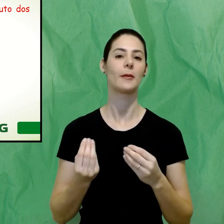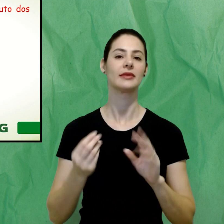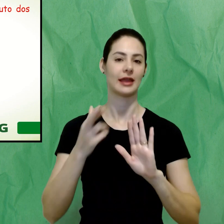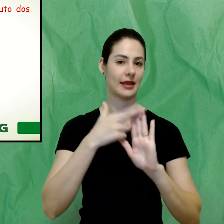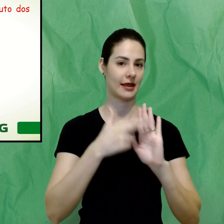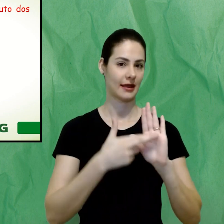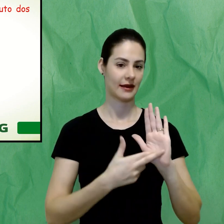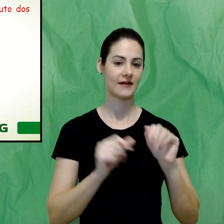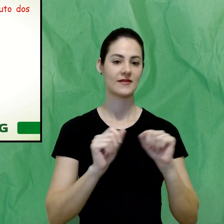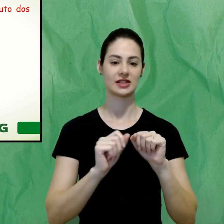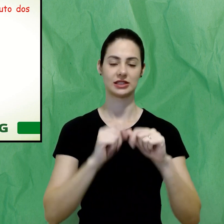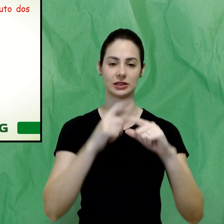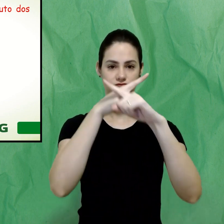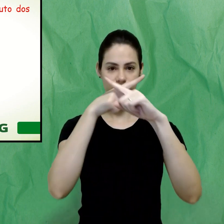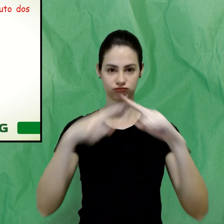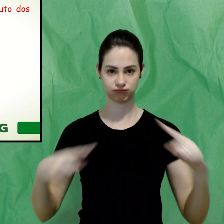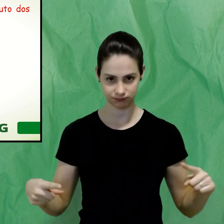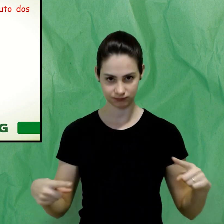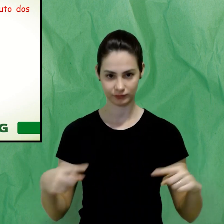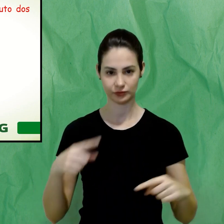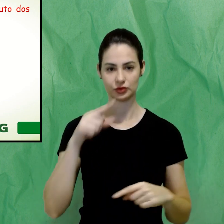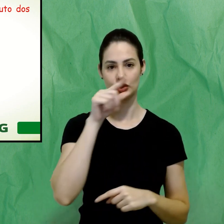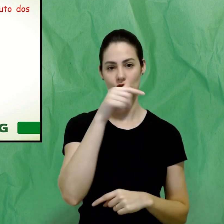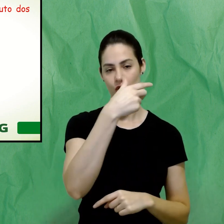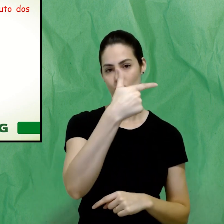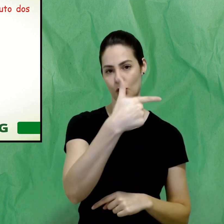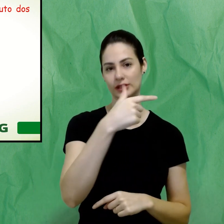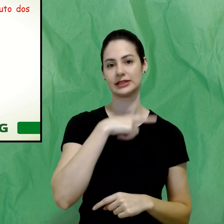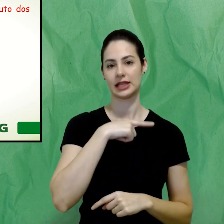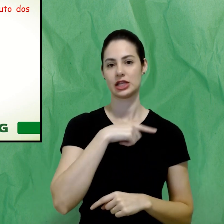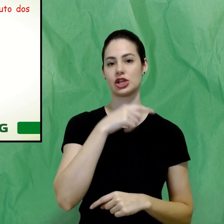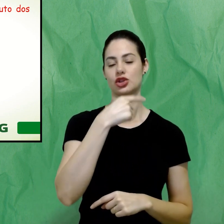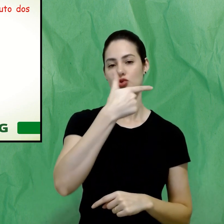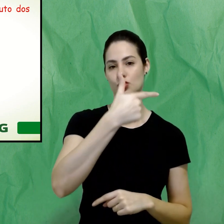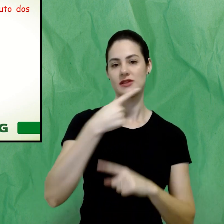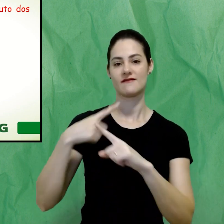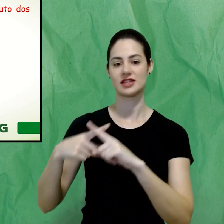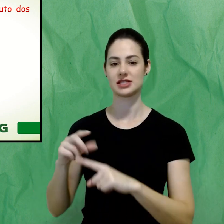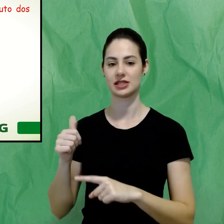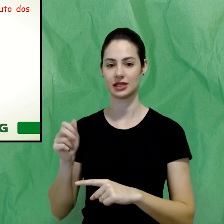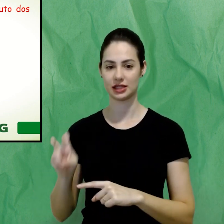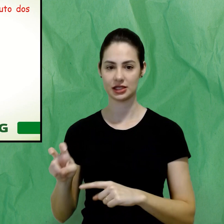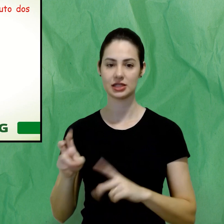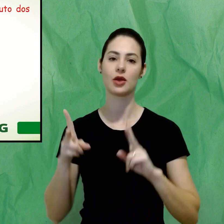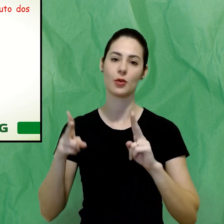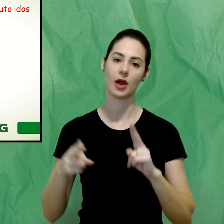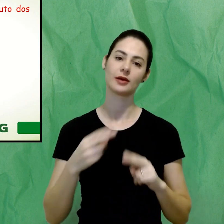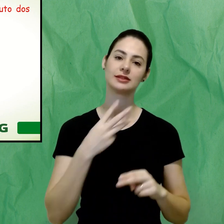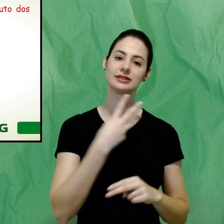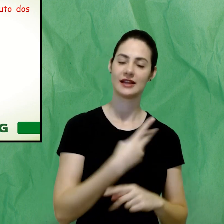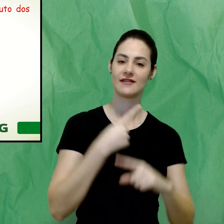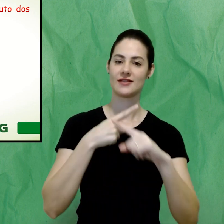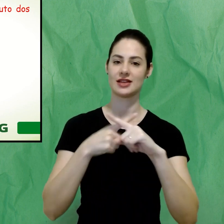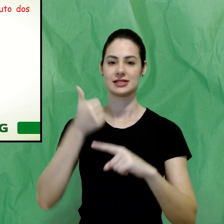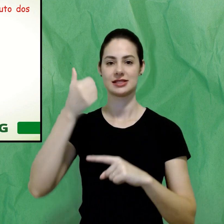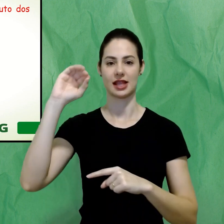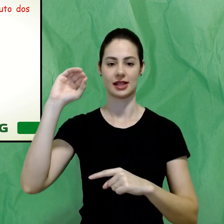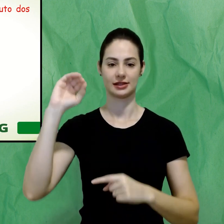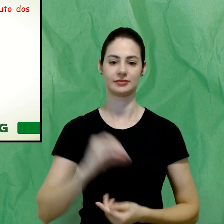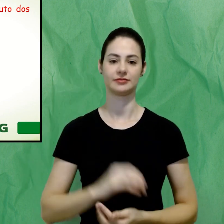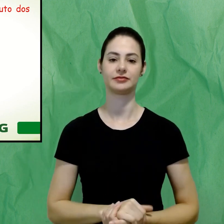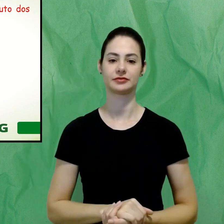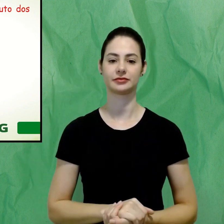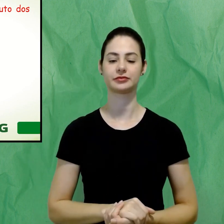propriedade fundamental, 2 vezes 15 tem que ser igual a 3 vezes 10. 2